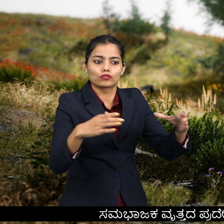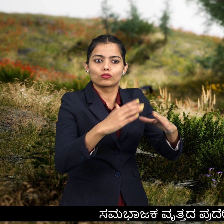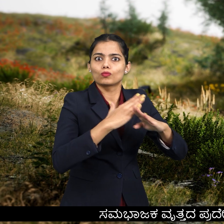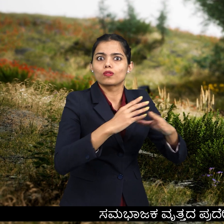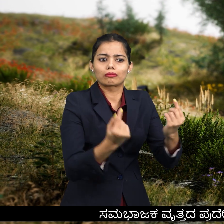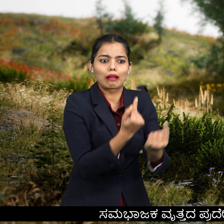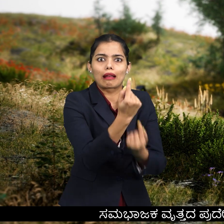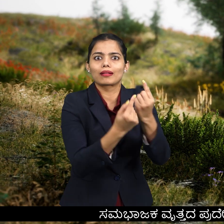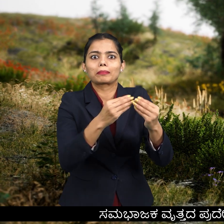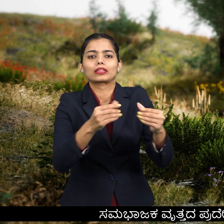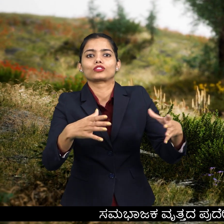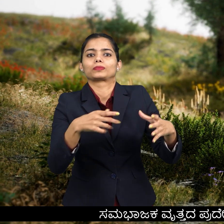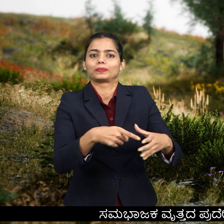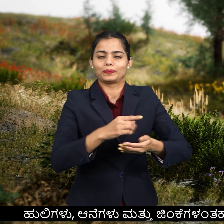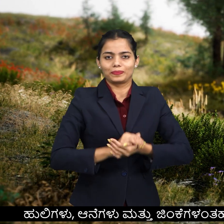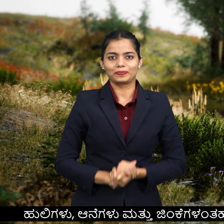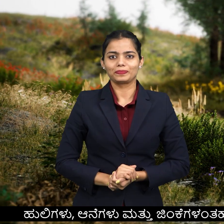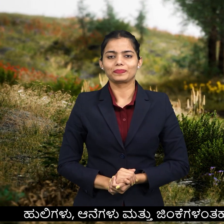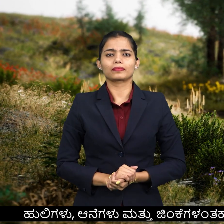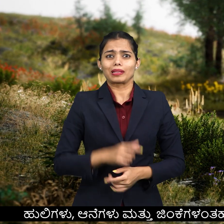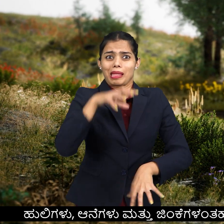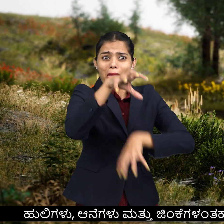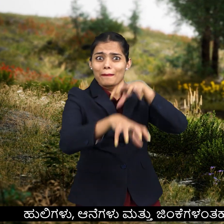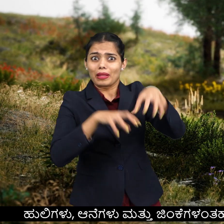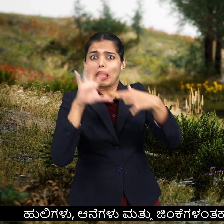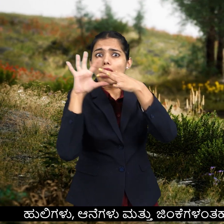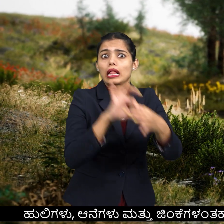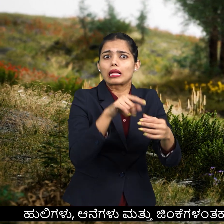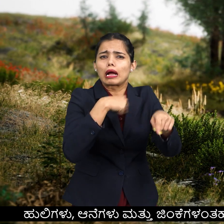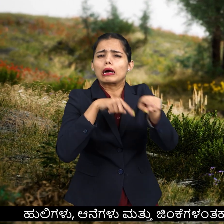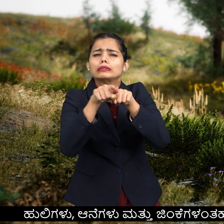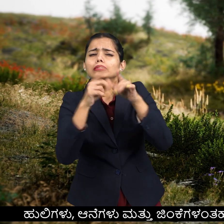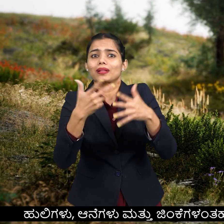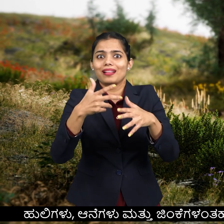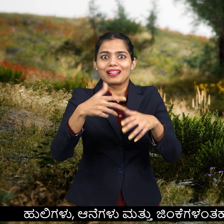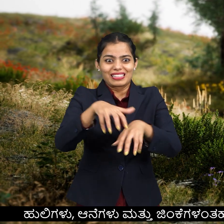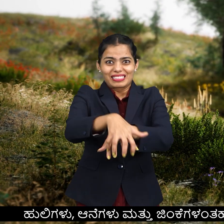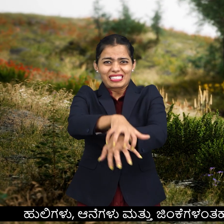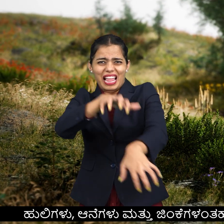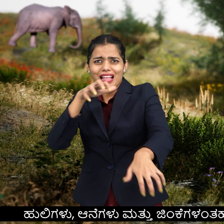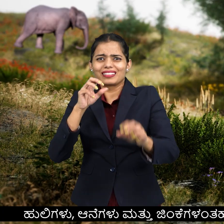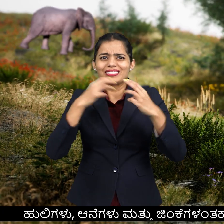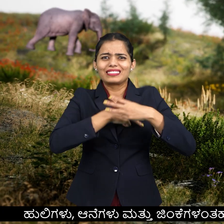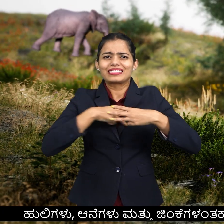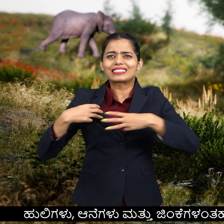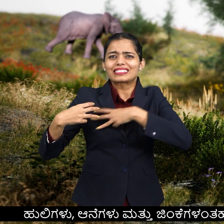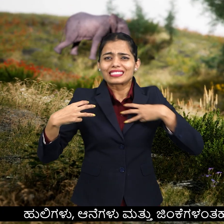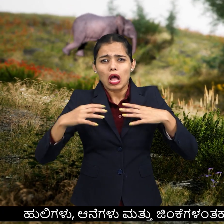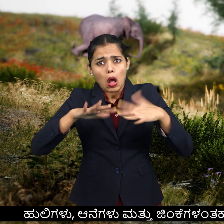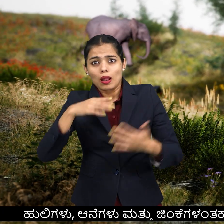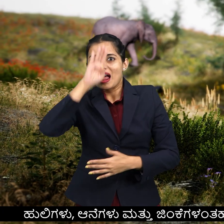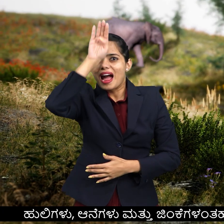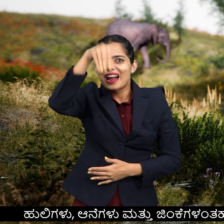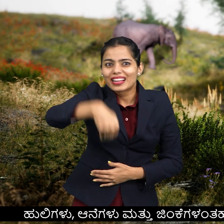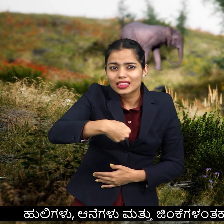ಕಾಡುಗಳು ದಟ್ಟವಾಗಿವೆ. ಹುಲಿಗಳು, ಆನೆಗಳು ಮತ್ತು ಜಿಂಕೆಗಳಂತಹ ಪ್ರಾಣಿಗಳು